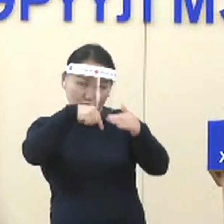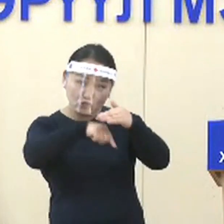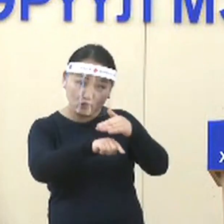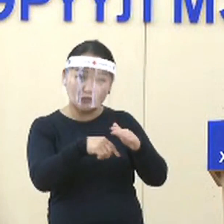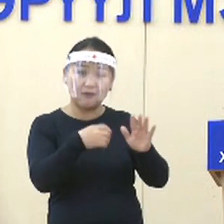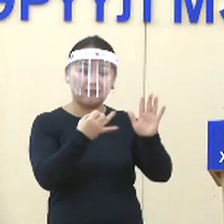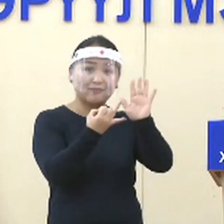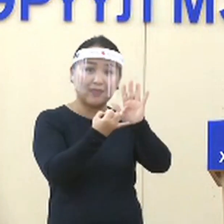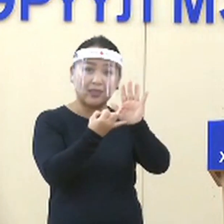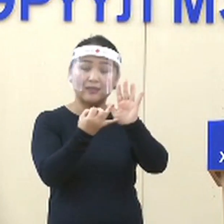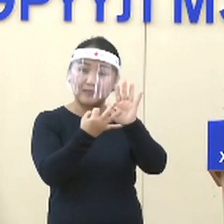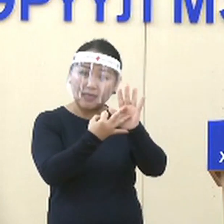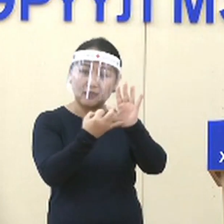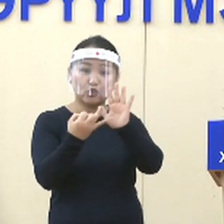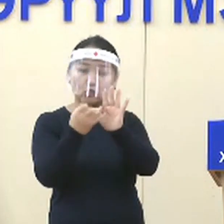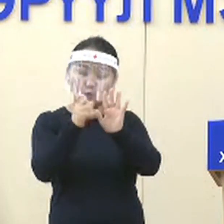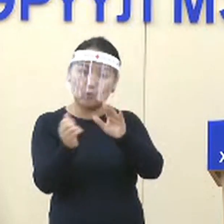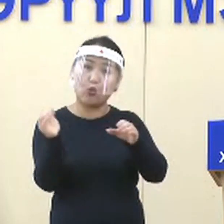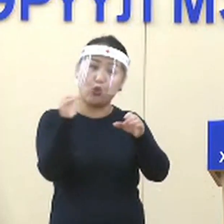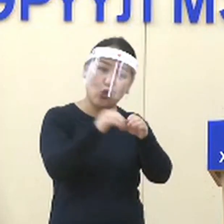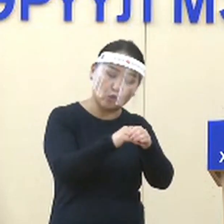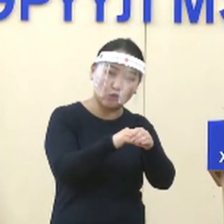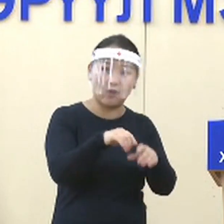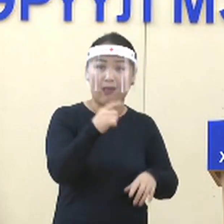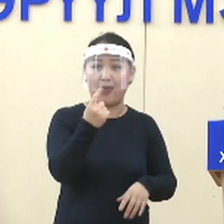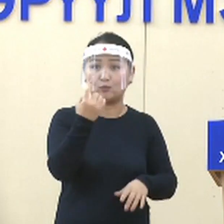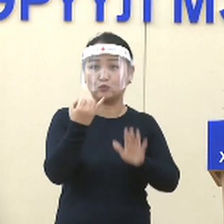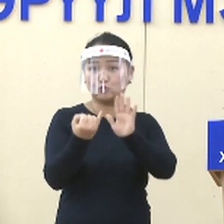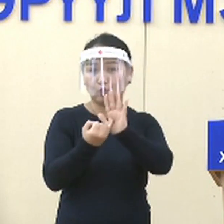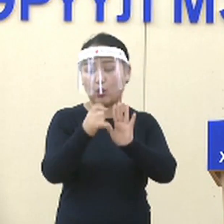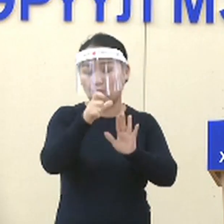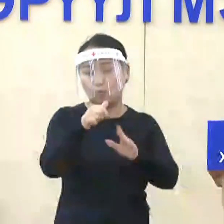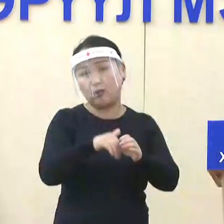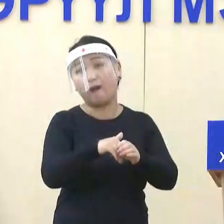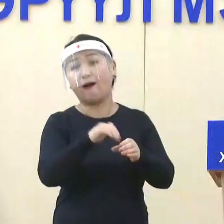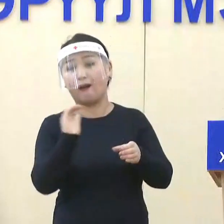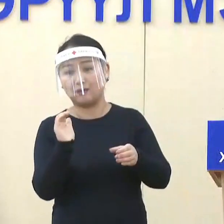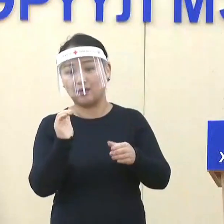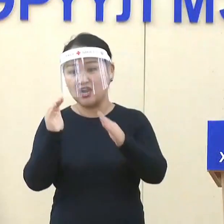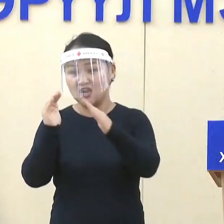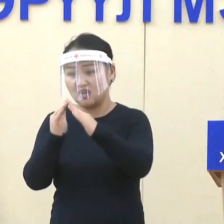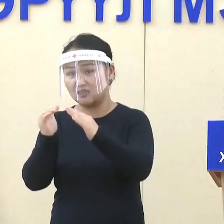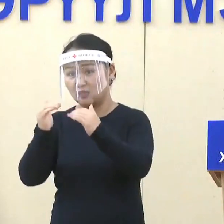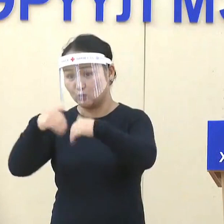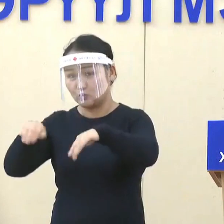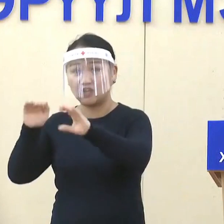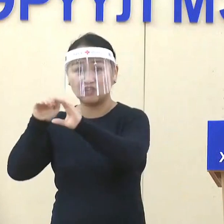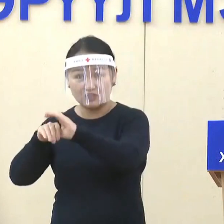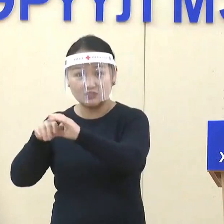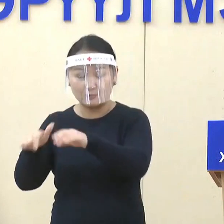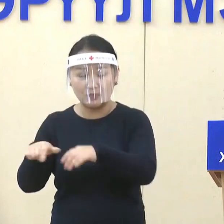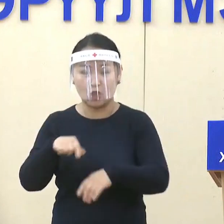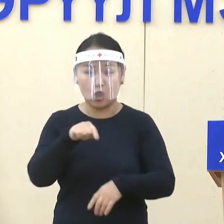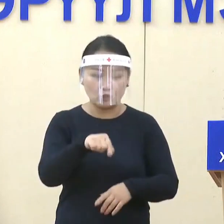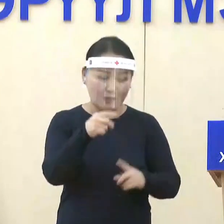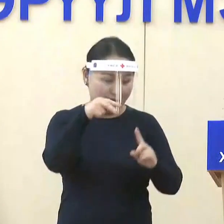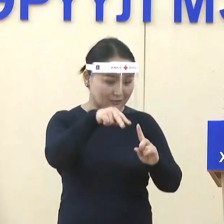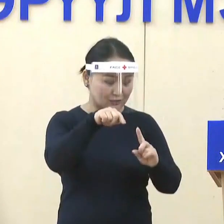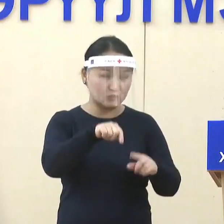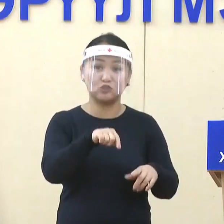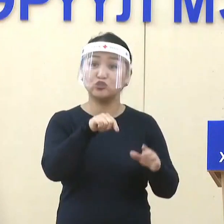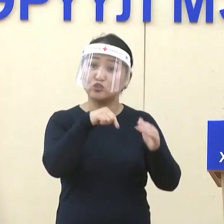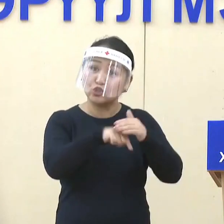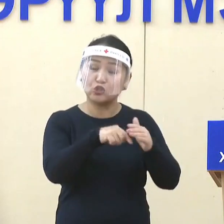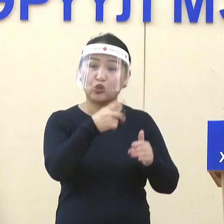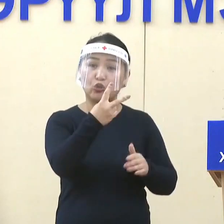орж 16 хүн ажиглалтнаас гарч гэрийн тусгаарлалтанд бол шилжсэн. Одоо ажиглалтанд 2710 хүн байна.